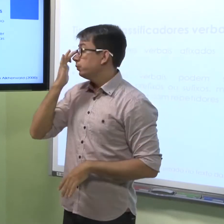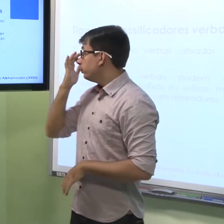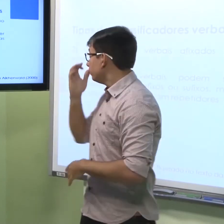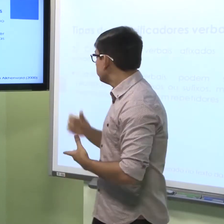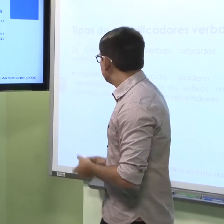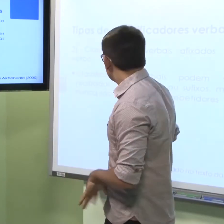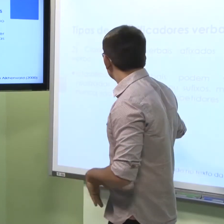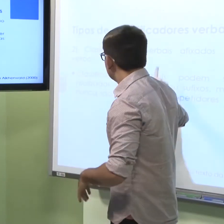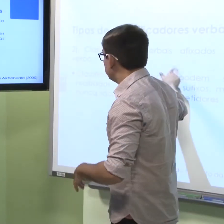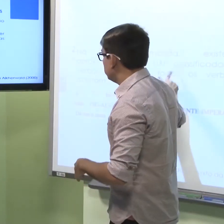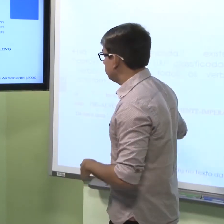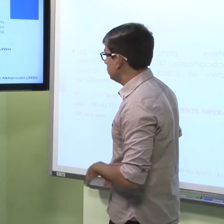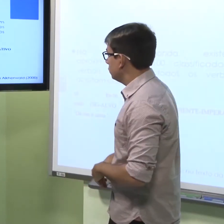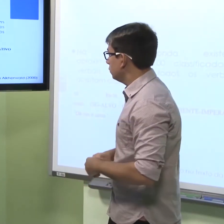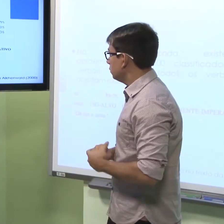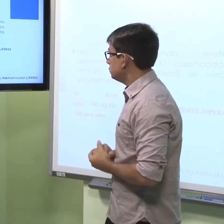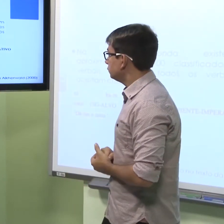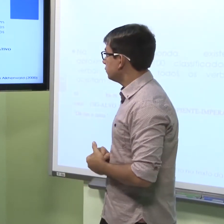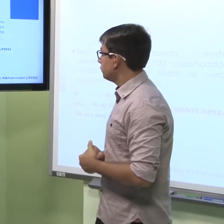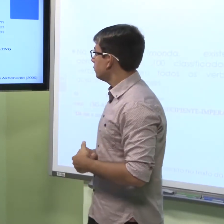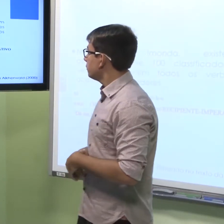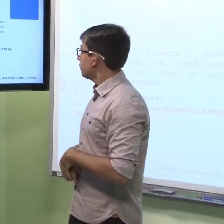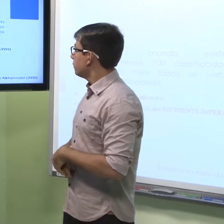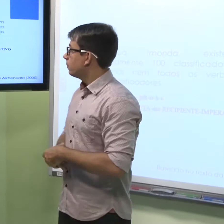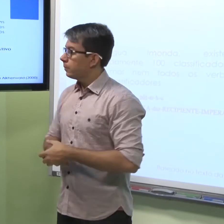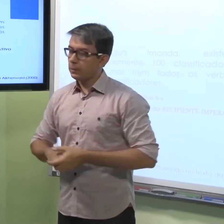vou mostrar um exemplo para vocês.